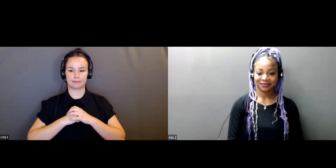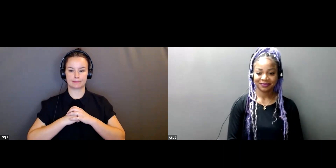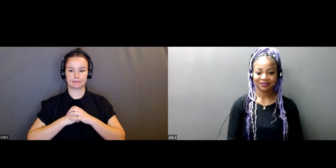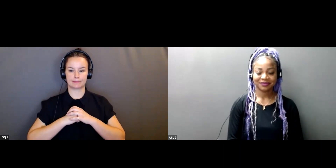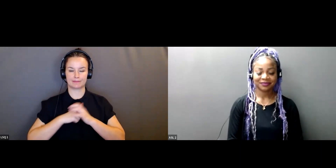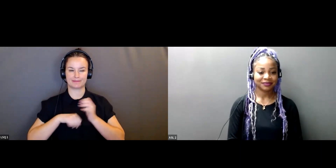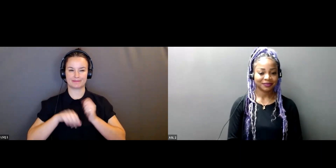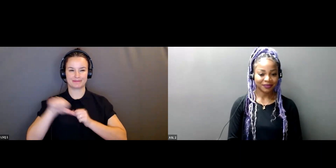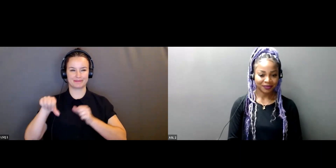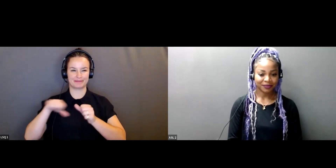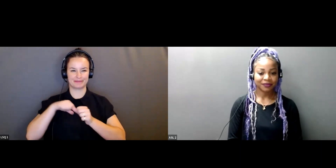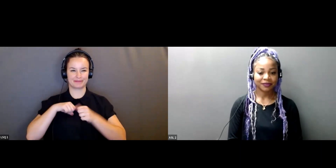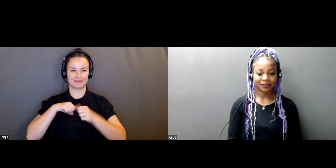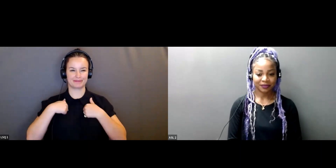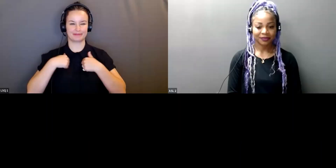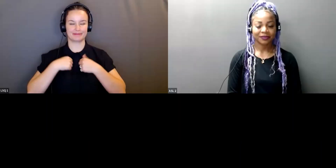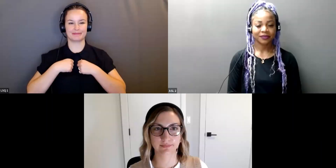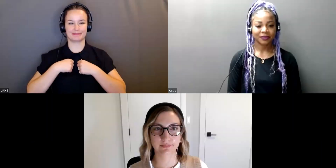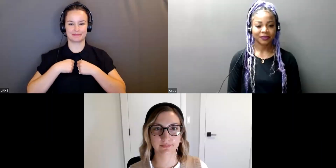C'est à mon tour.